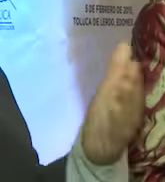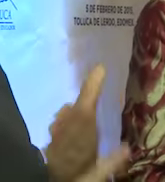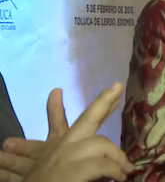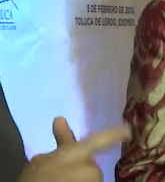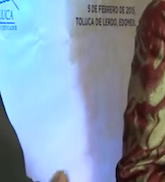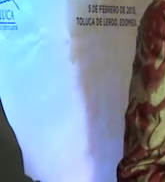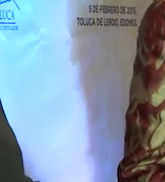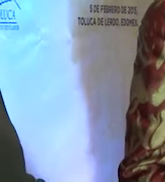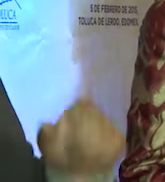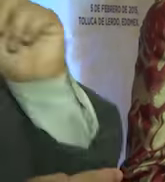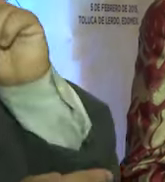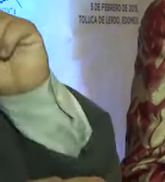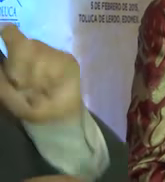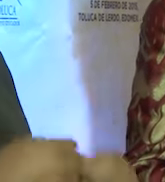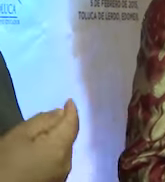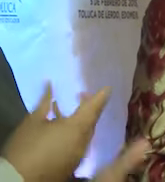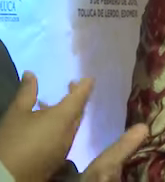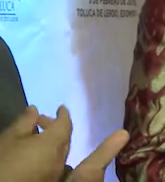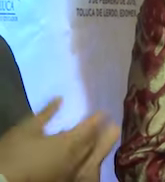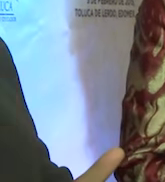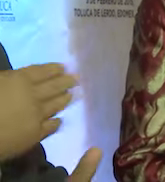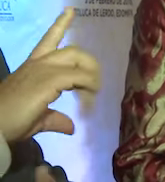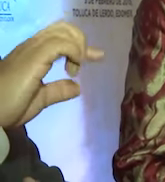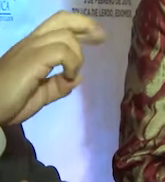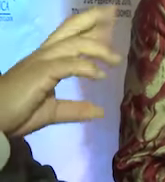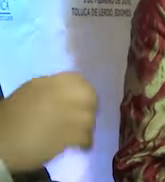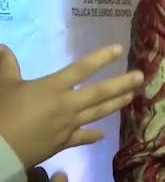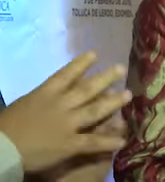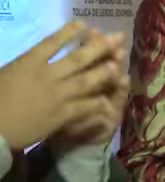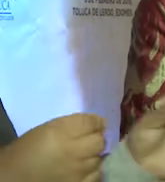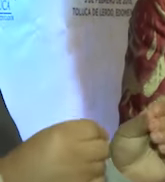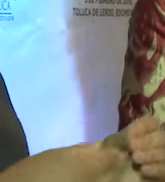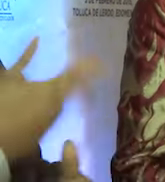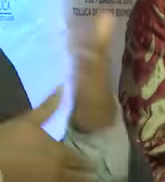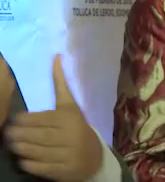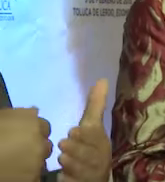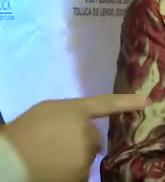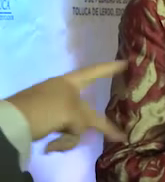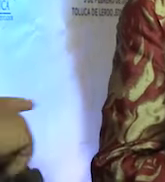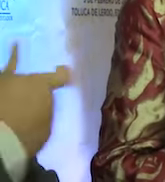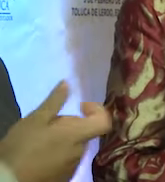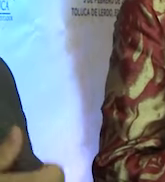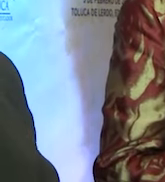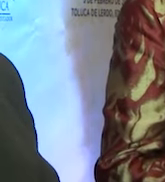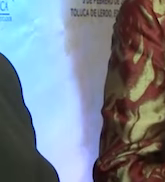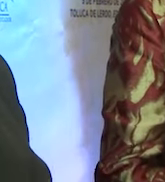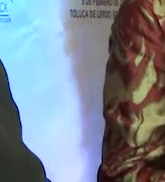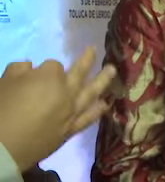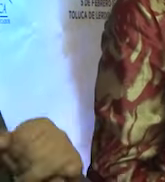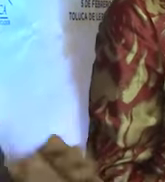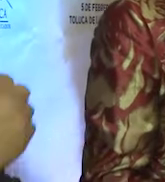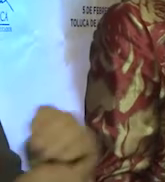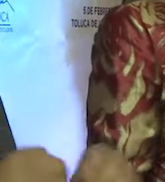se nacionalizarían los bienes del clero para desaparecer los antiguos medios de propiedad comunitaria. Por último,